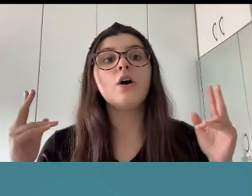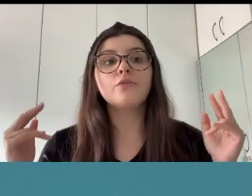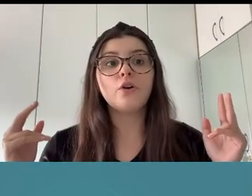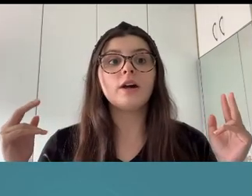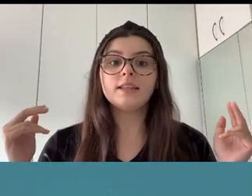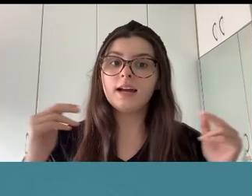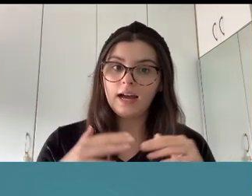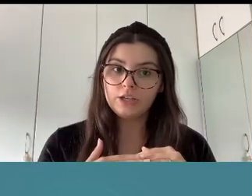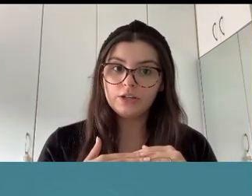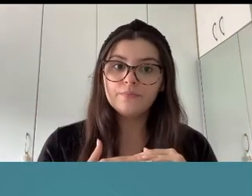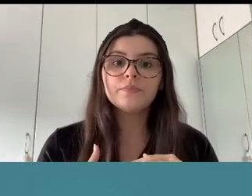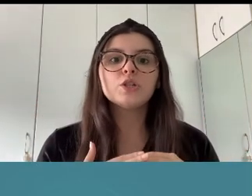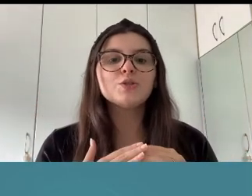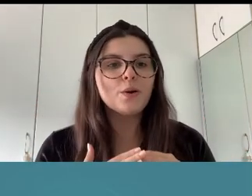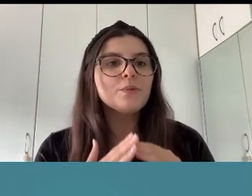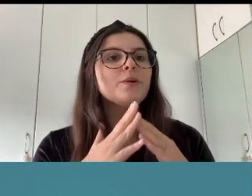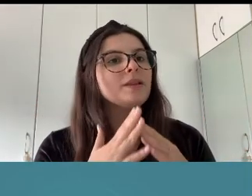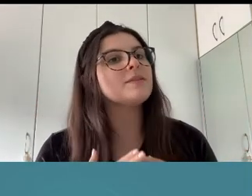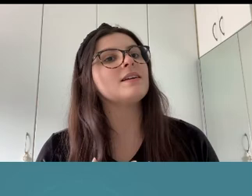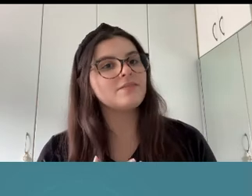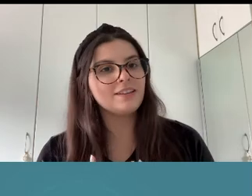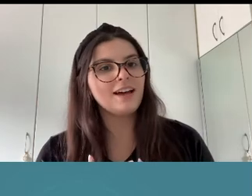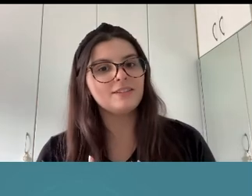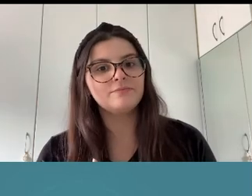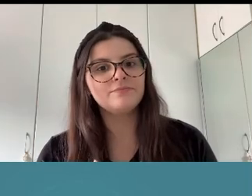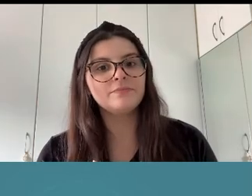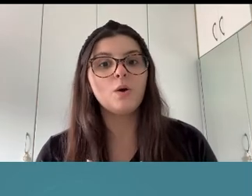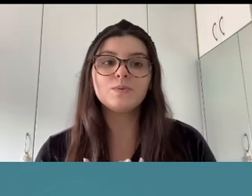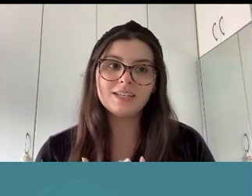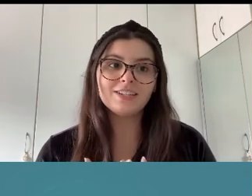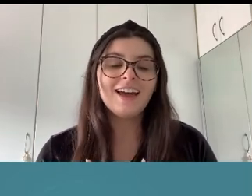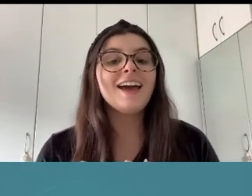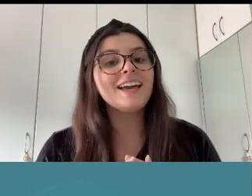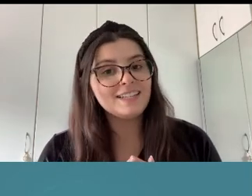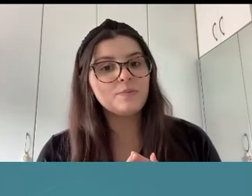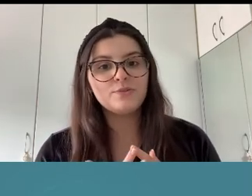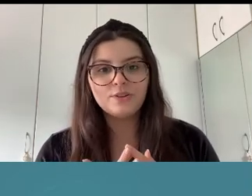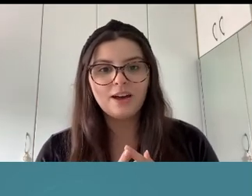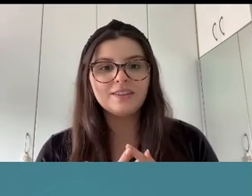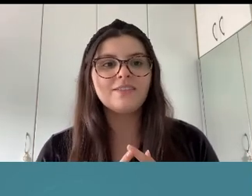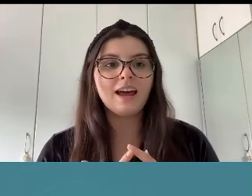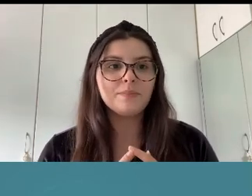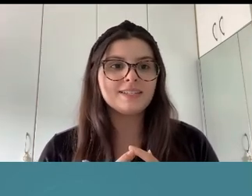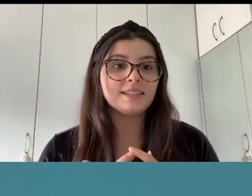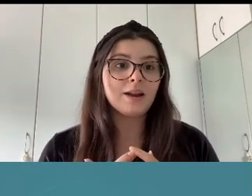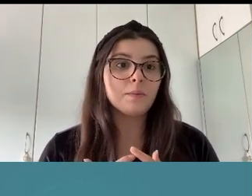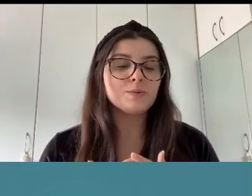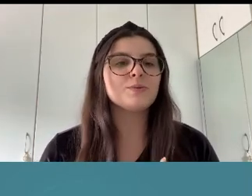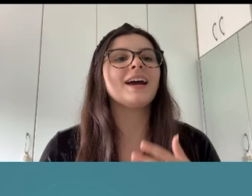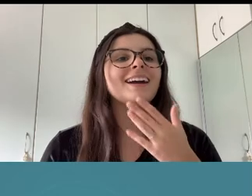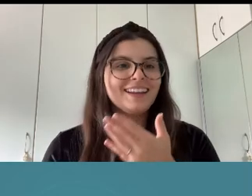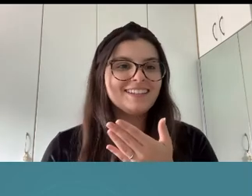visões fora da caixa sobre o problema a ser enfrentado, ou seja, esse profissional deverá apresentar